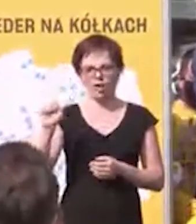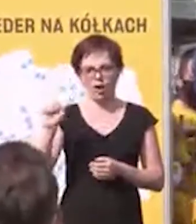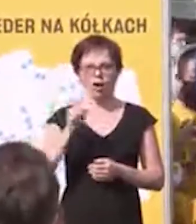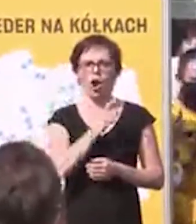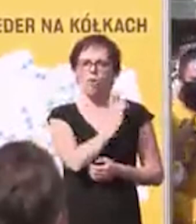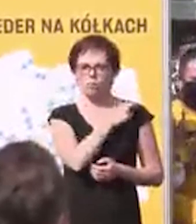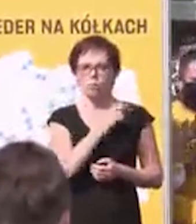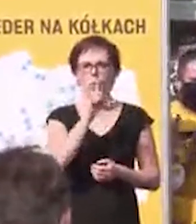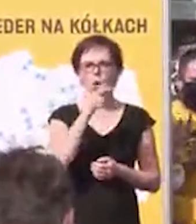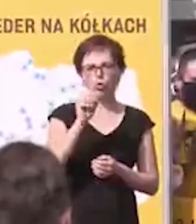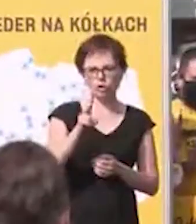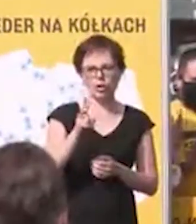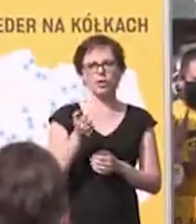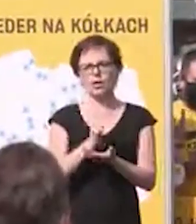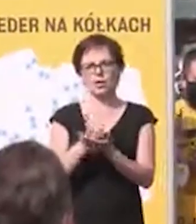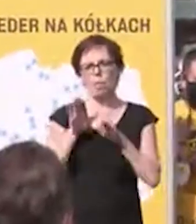pilot.